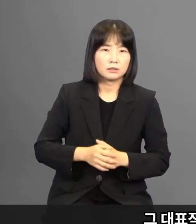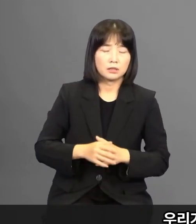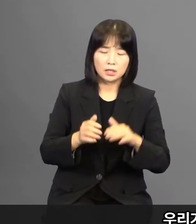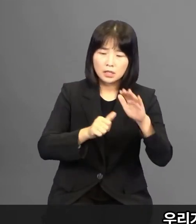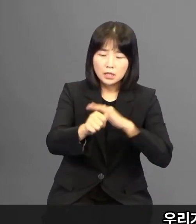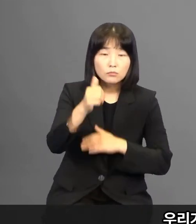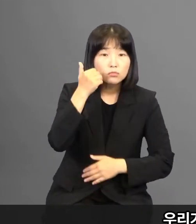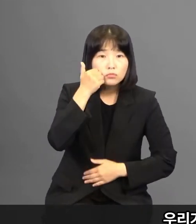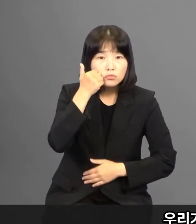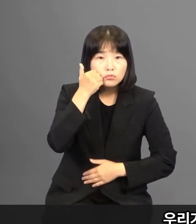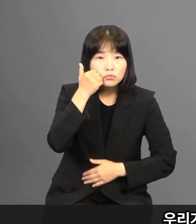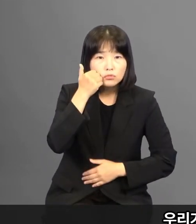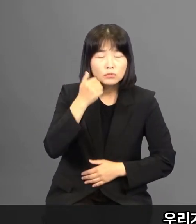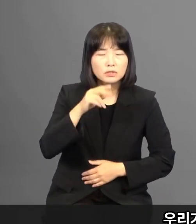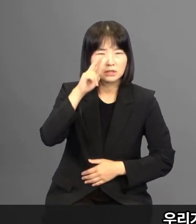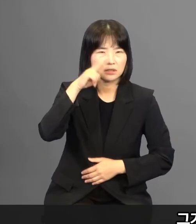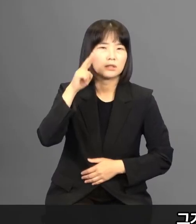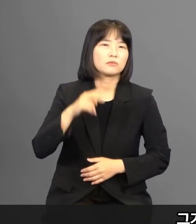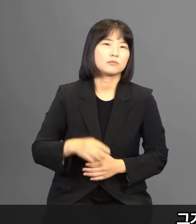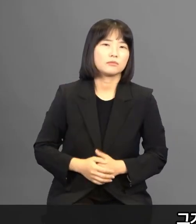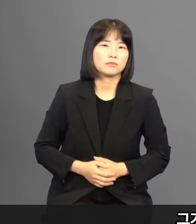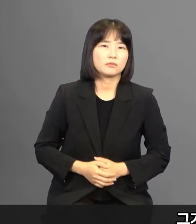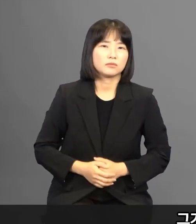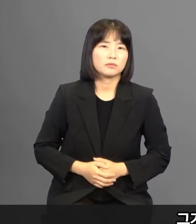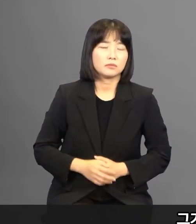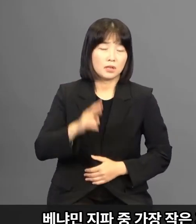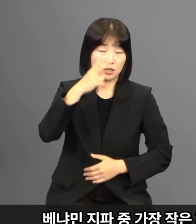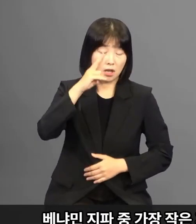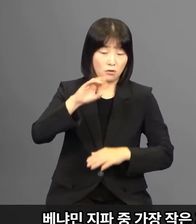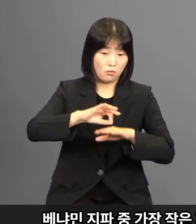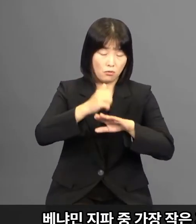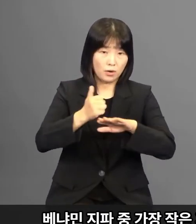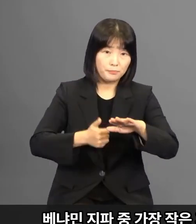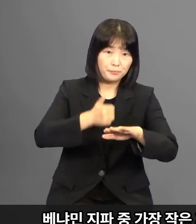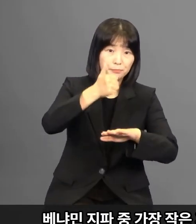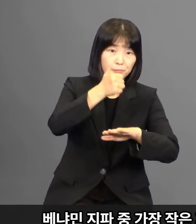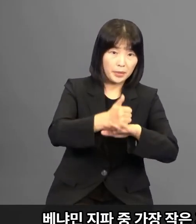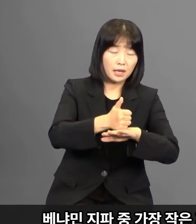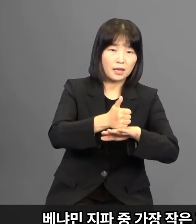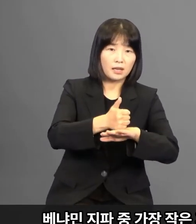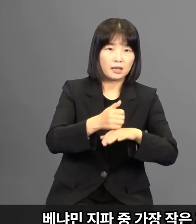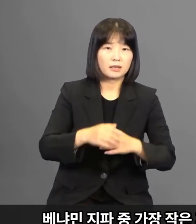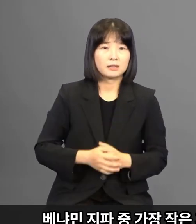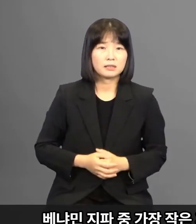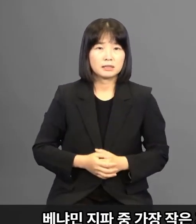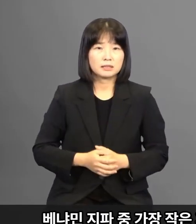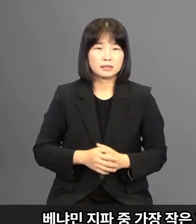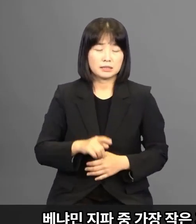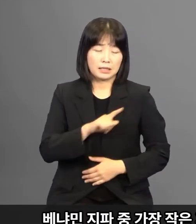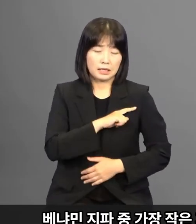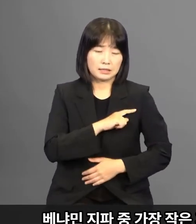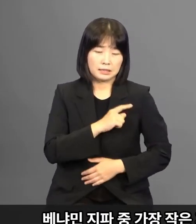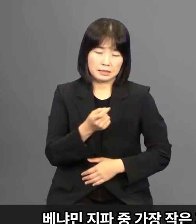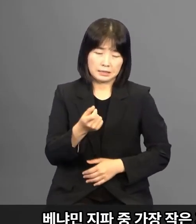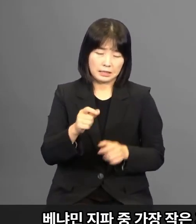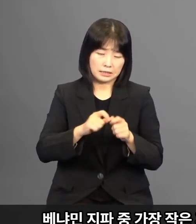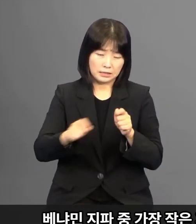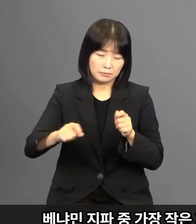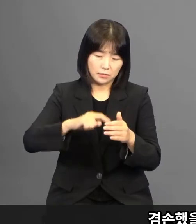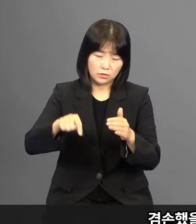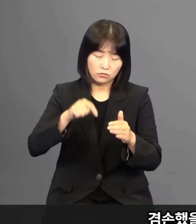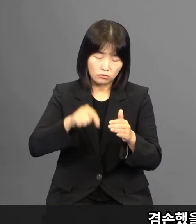누굽니까? 우리가 살펴본 사울이죠. 그가 왕이 됐습니다. 베냐민 지파 중에서 가장 작은 지파 중에서 하나님이 그를